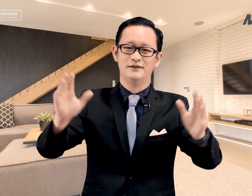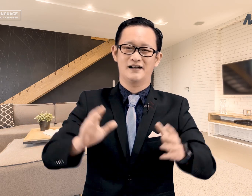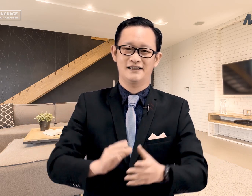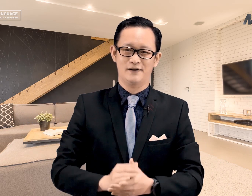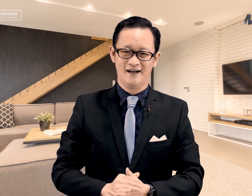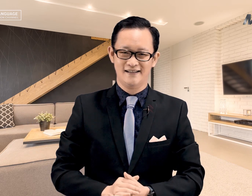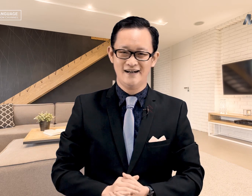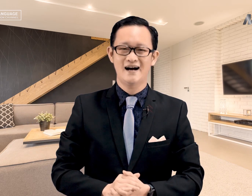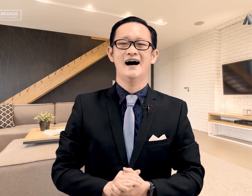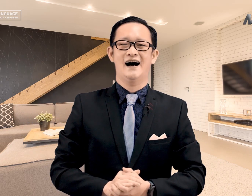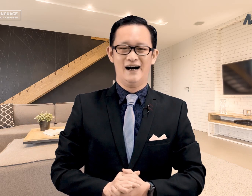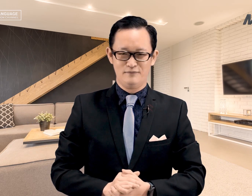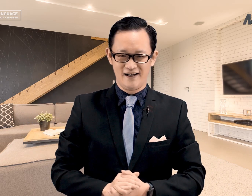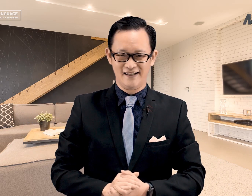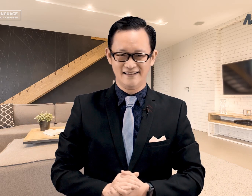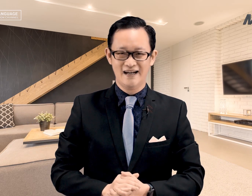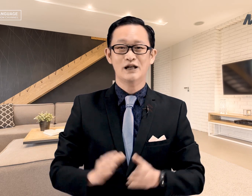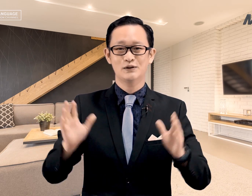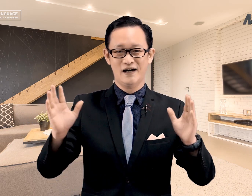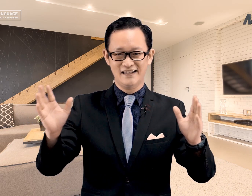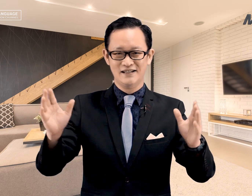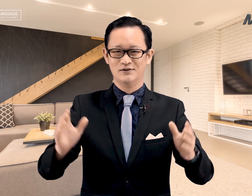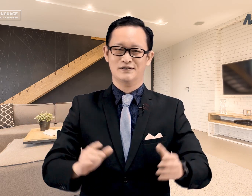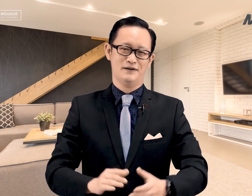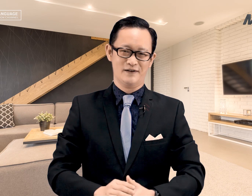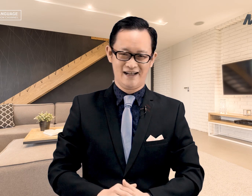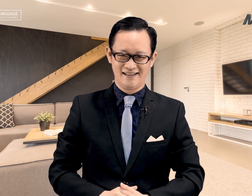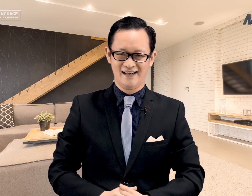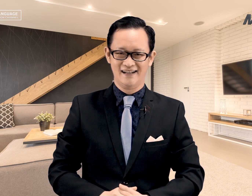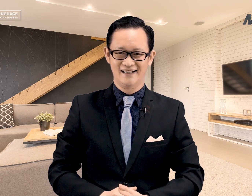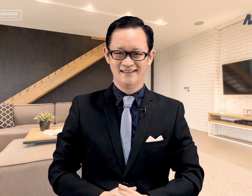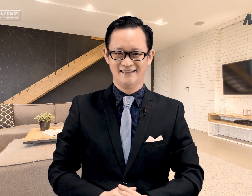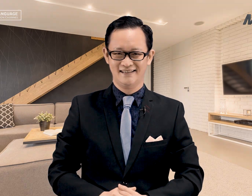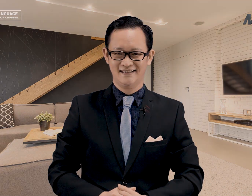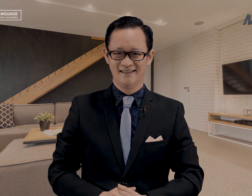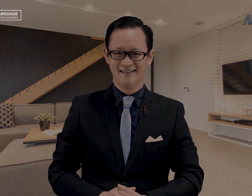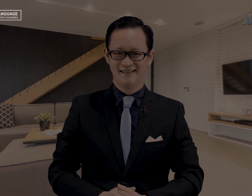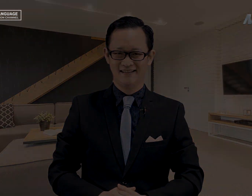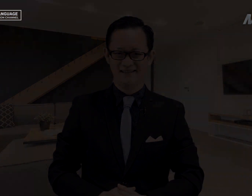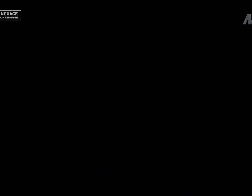Semua yang diberkati berkata, amin. Tuhan Yesus memberkati Anda.